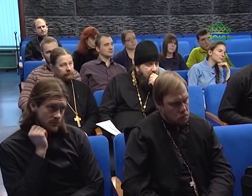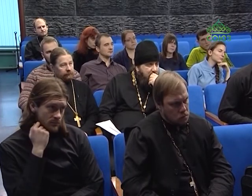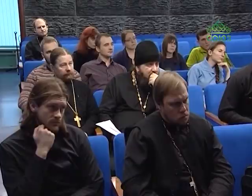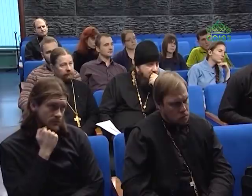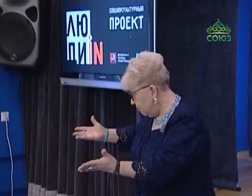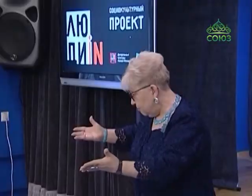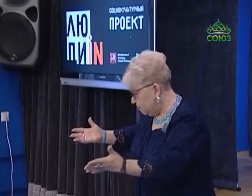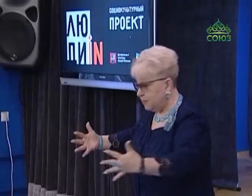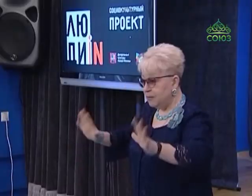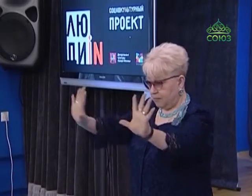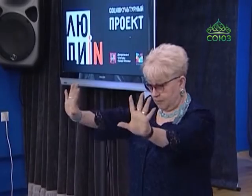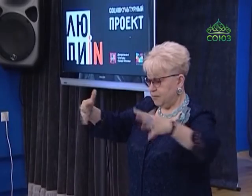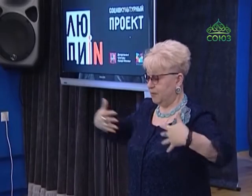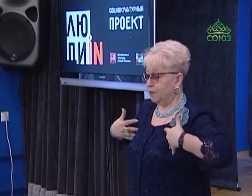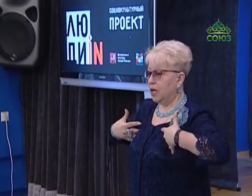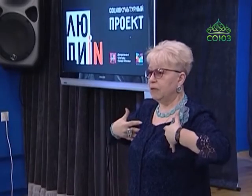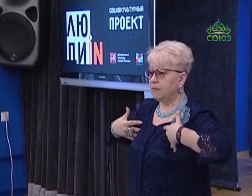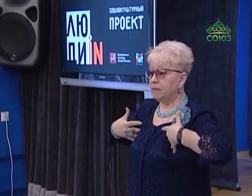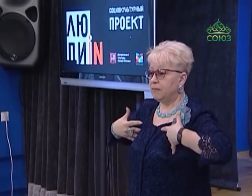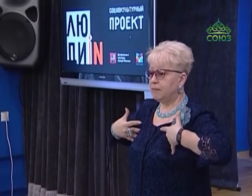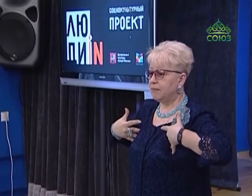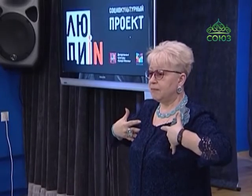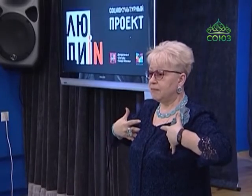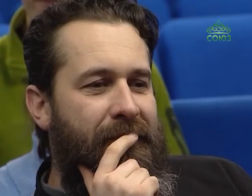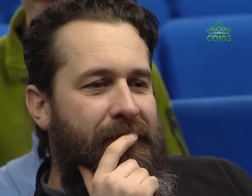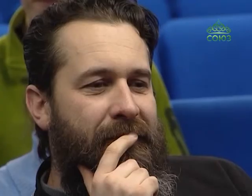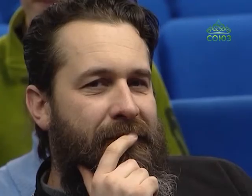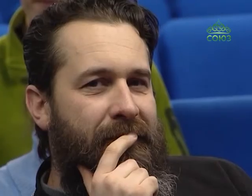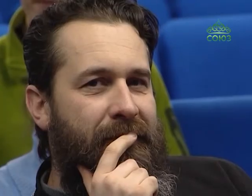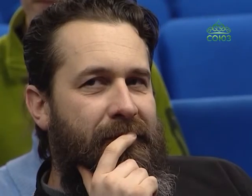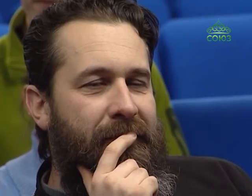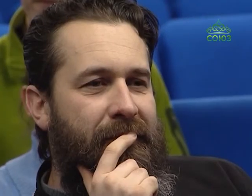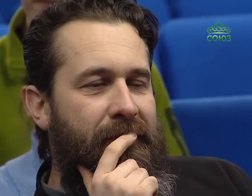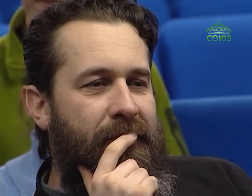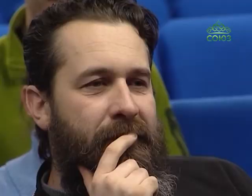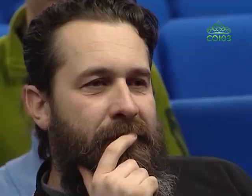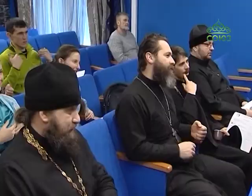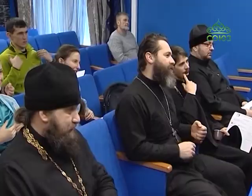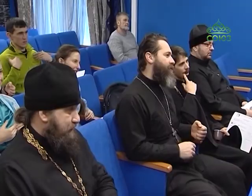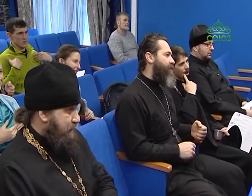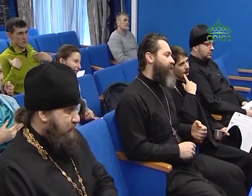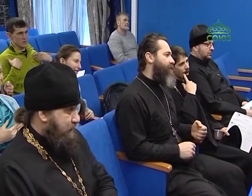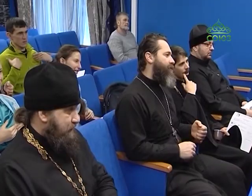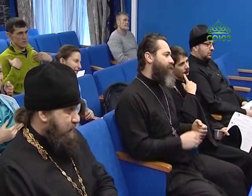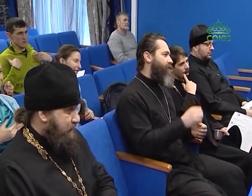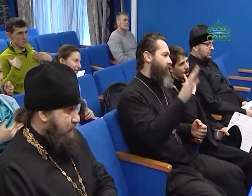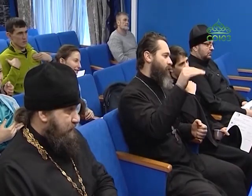со зрением или слухом и даже больше они должны знать особенности организации православных мероприятий для этой